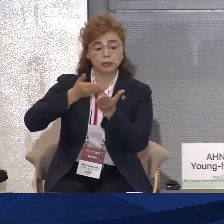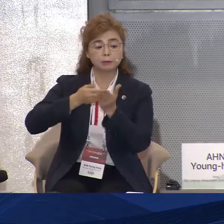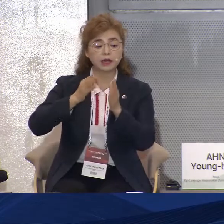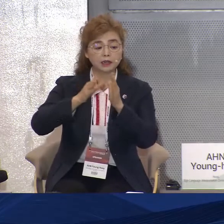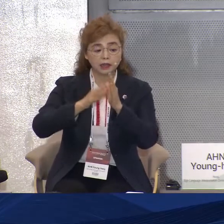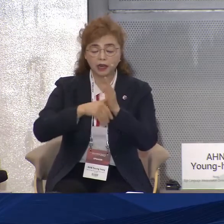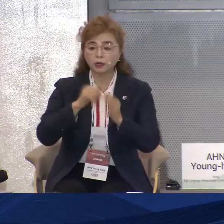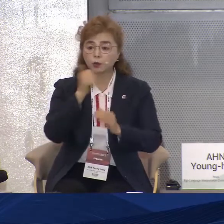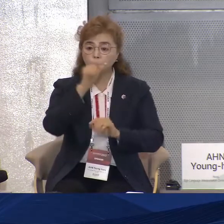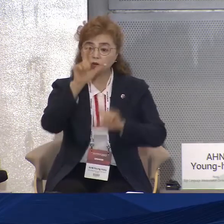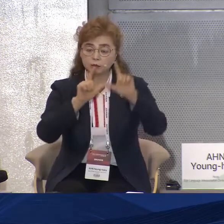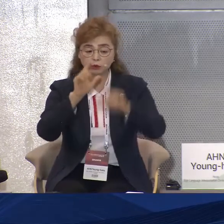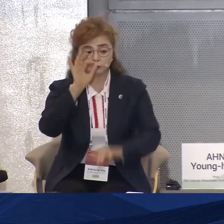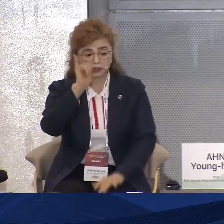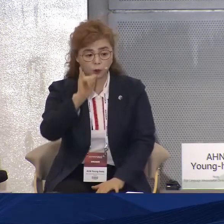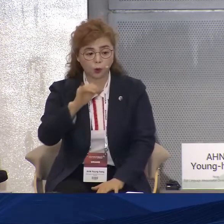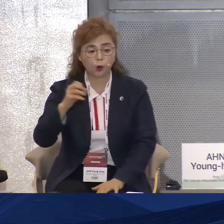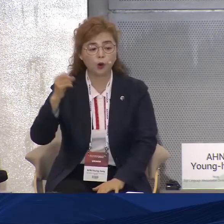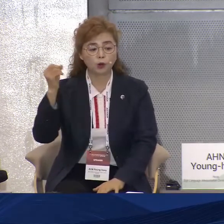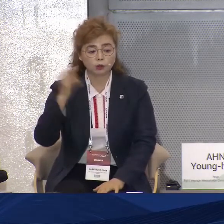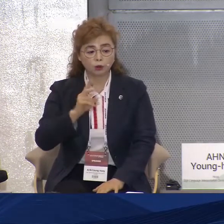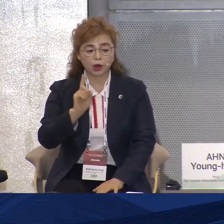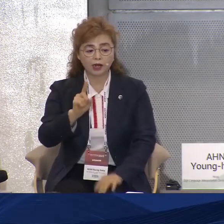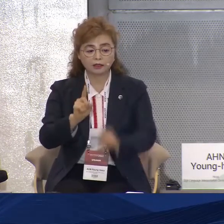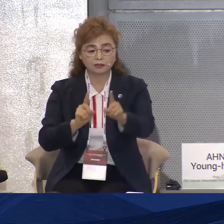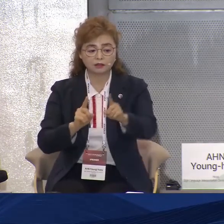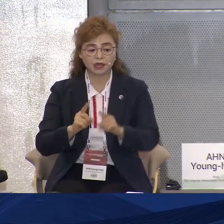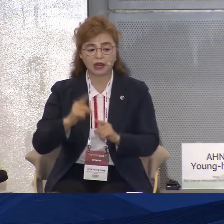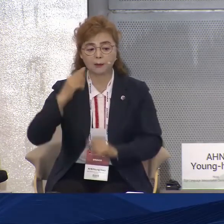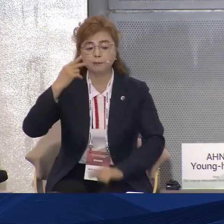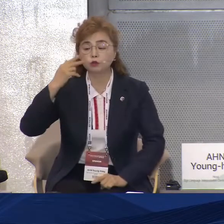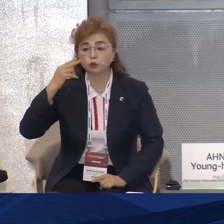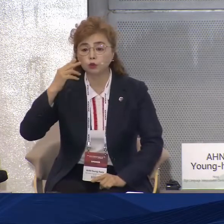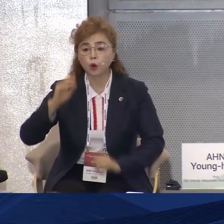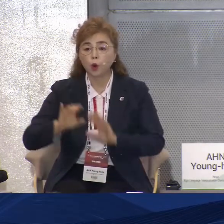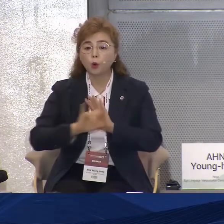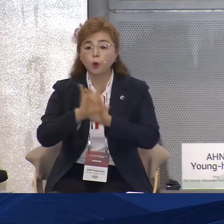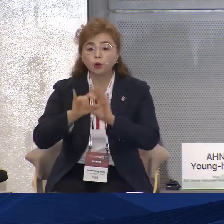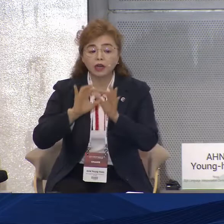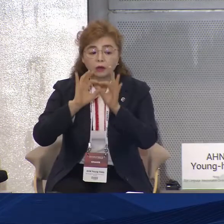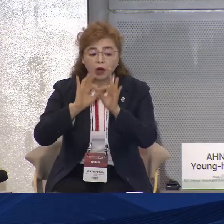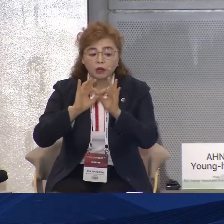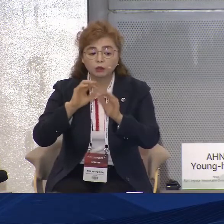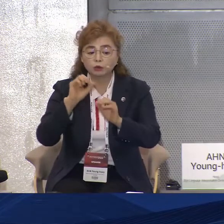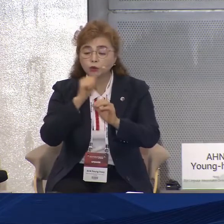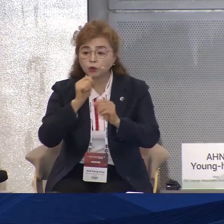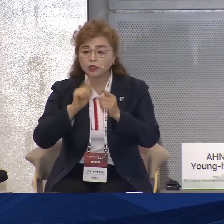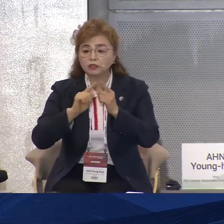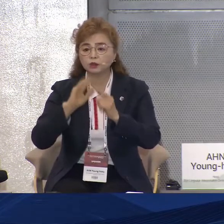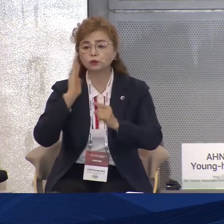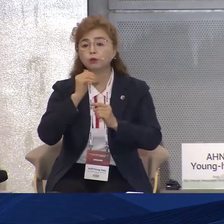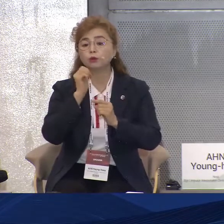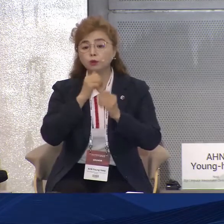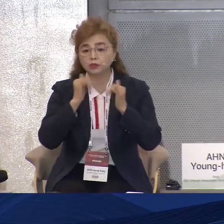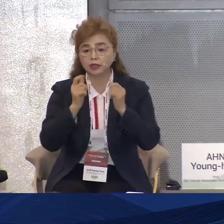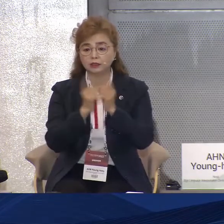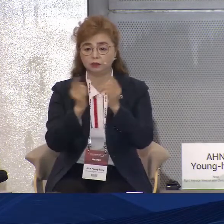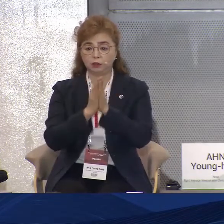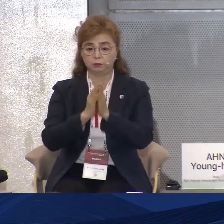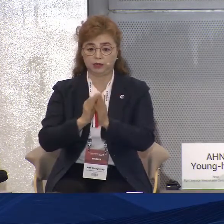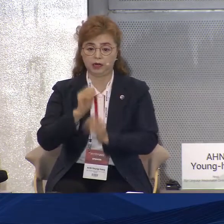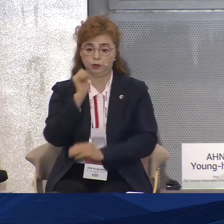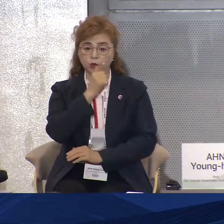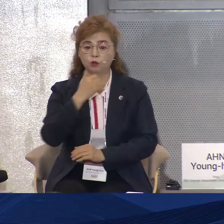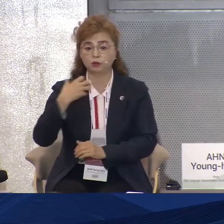정부 브리핑할 때 통역하는 모습이 있고, 또 하나는 이렇게 미국 코로나 관련 통역에 대해서도